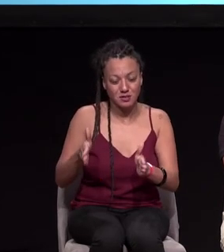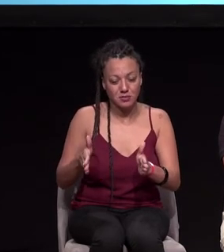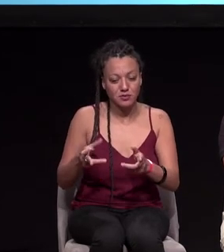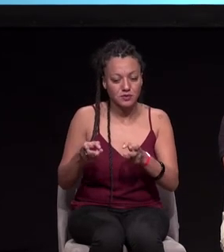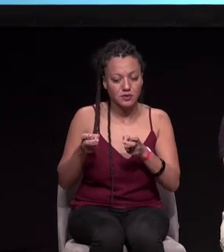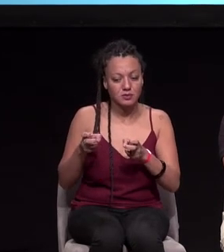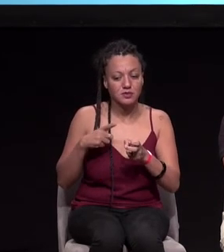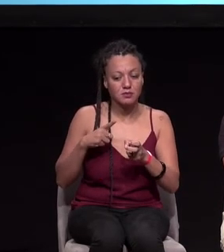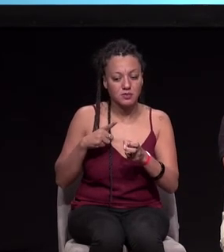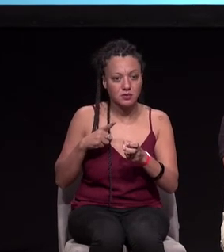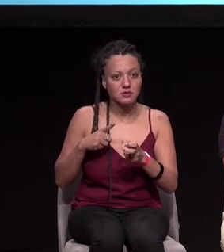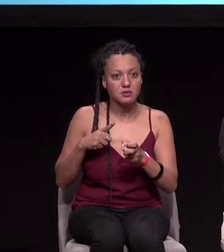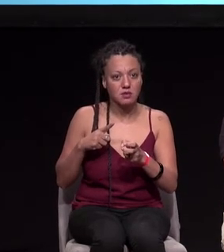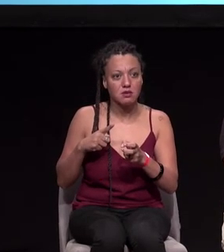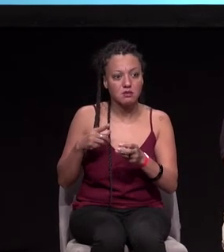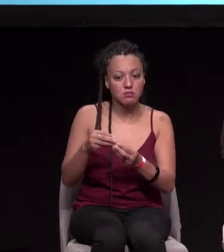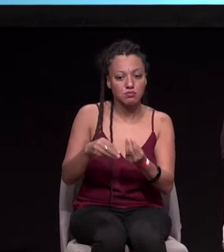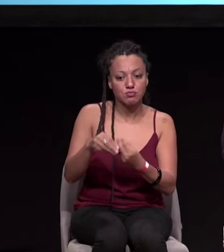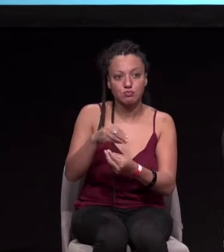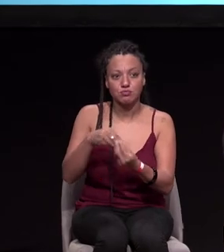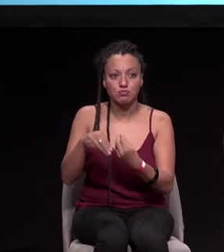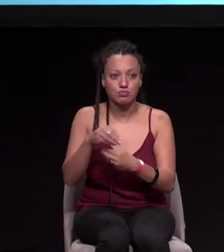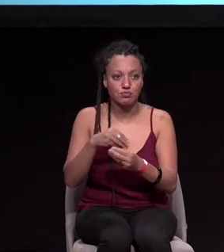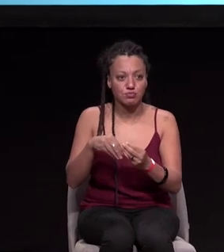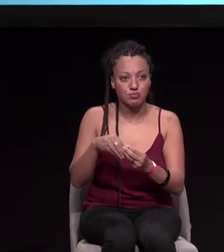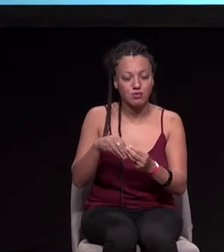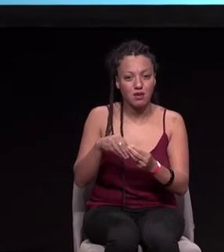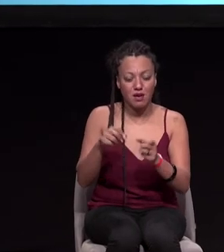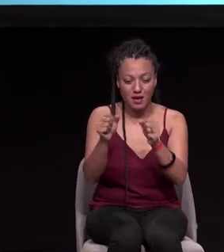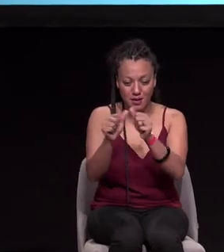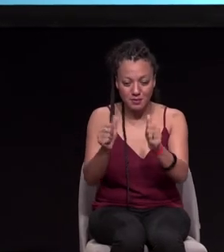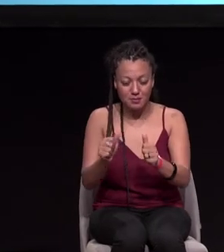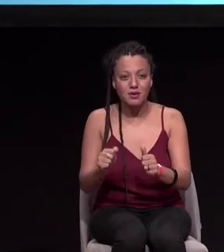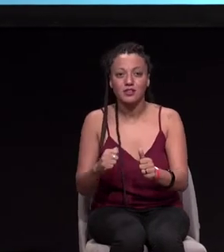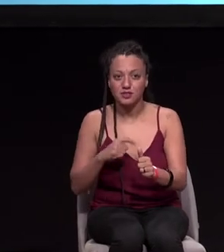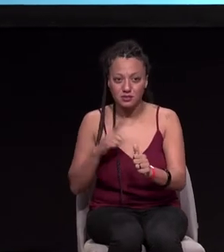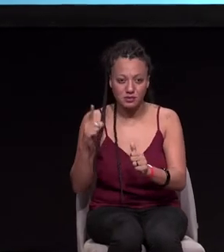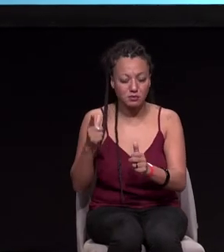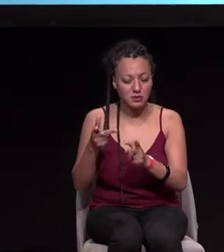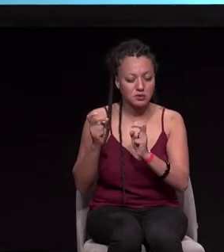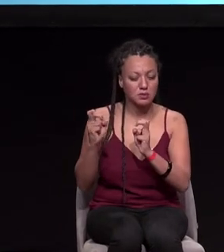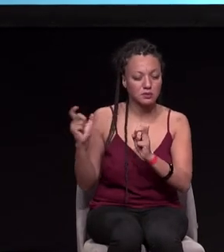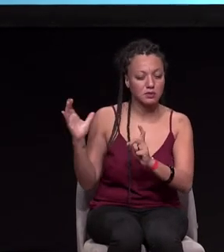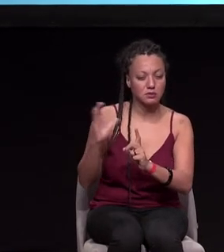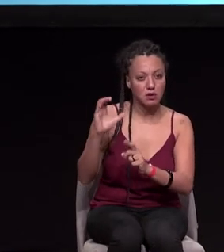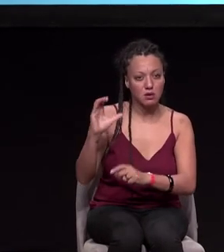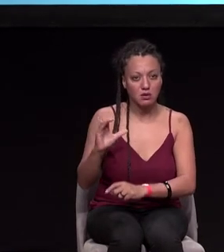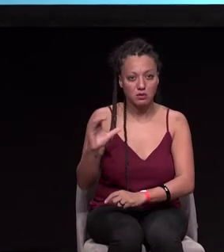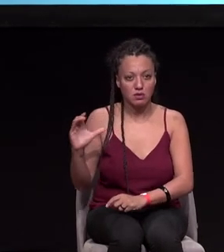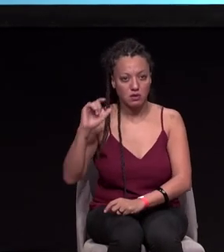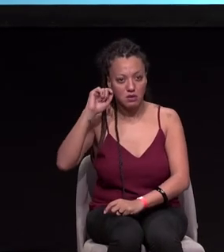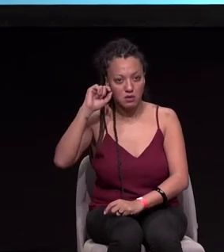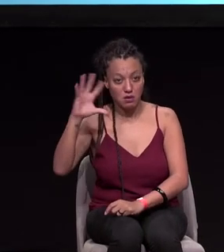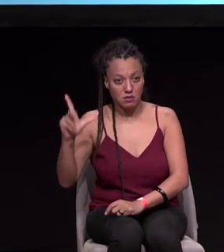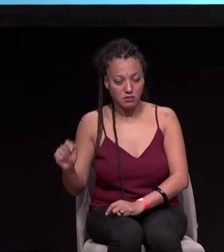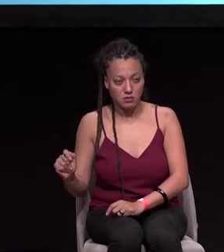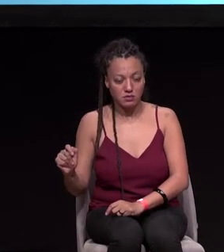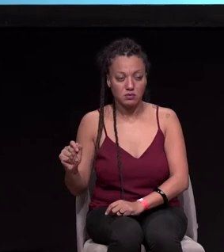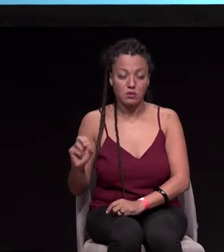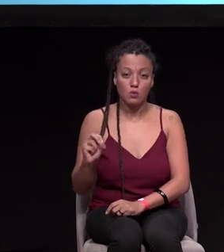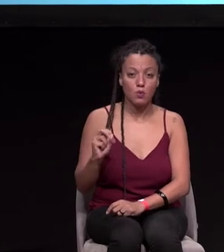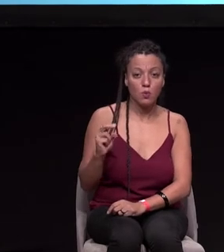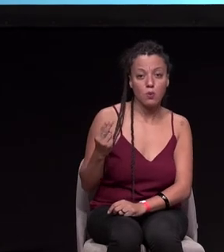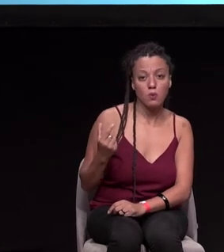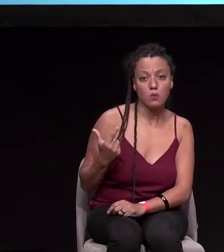fusão de qualquer outra vertente de devoção e religião com a imagem com as devoções católicas africanas né ou